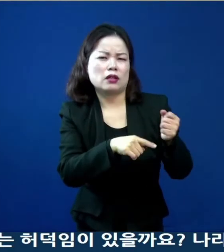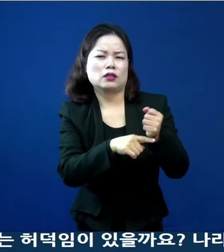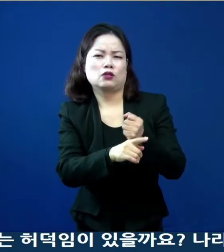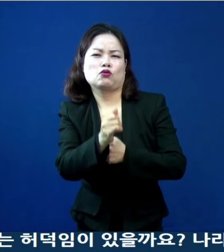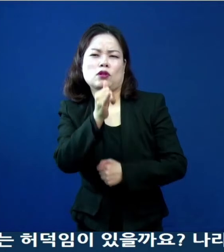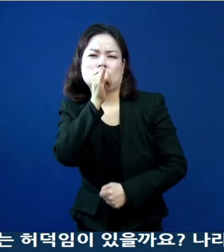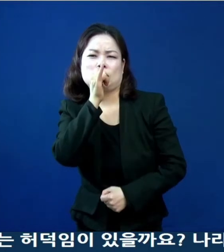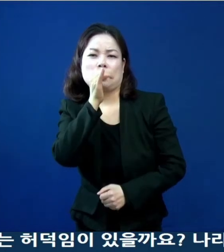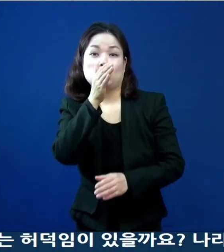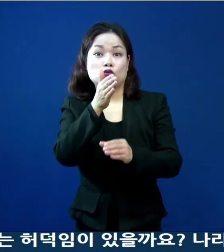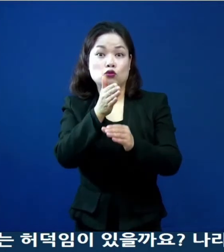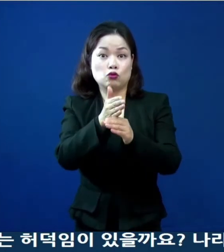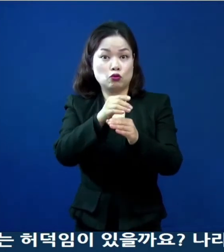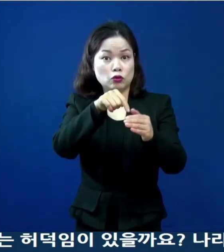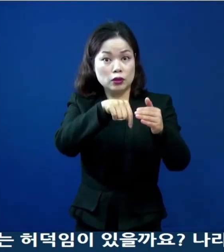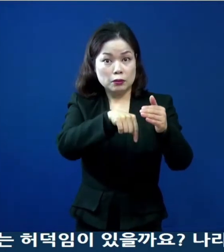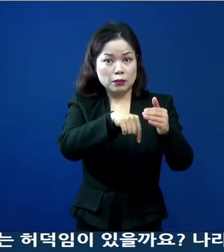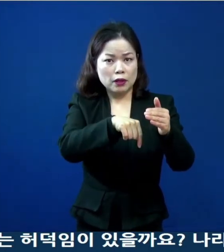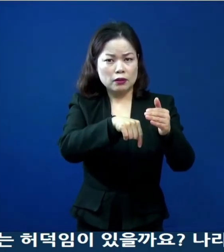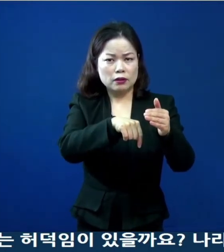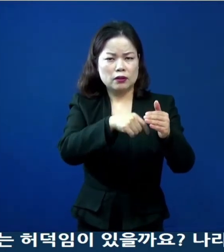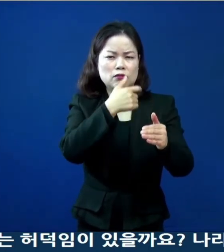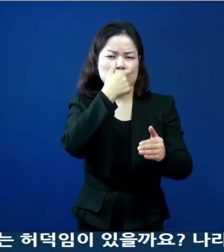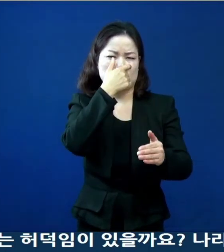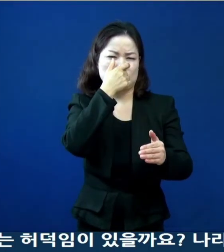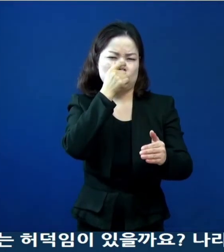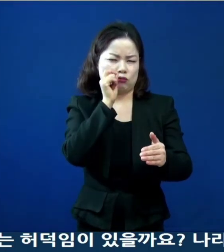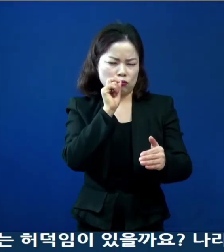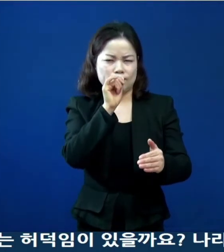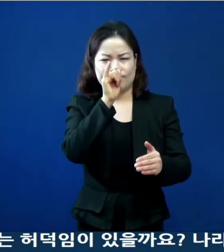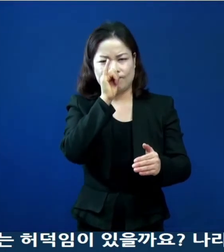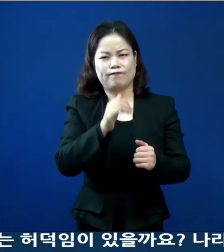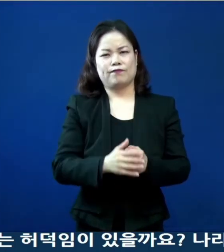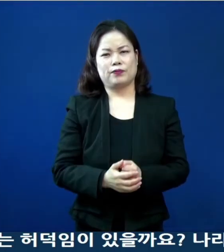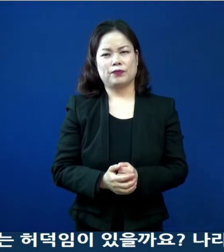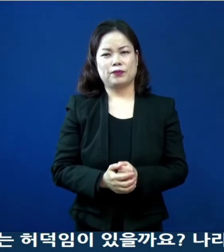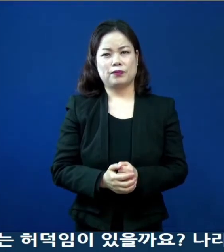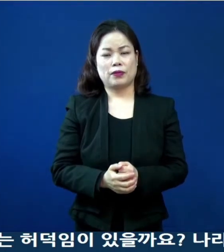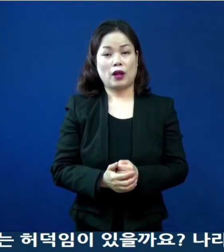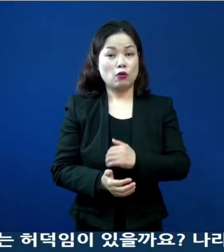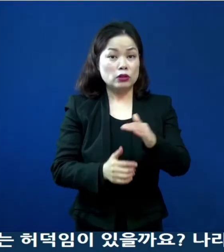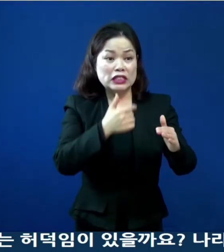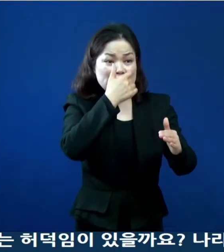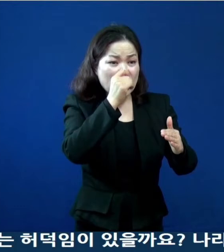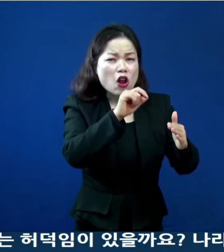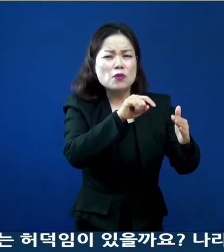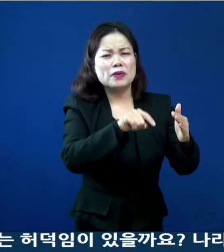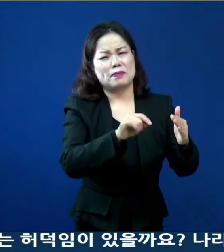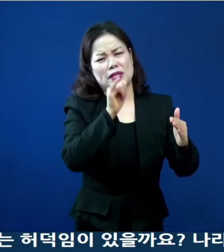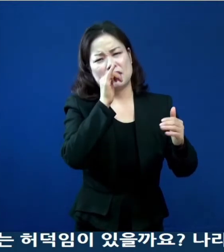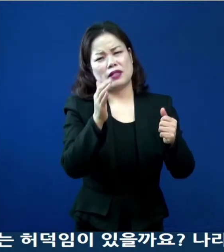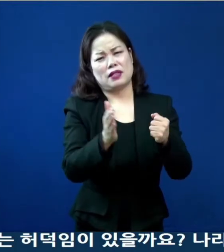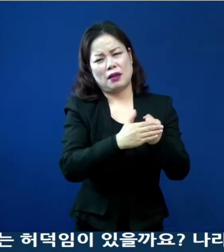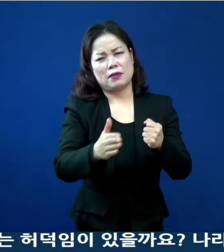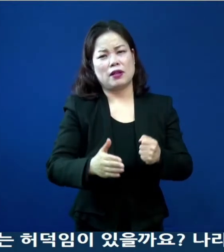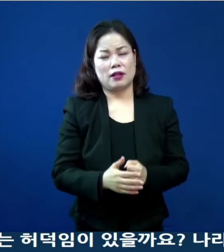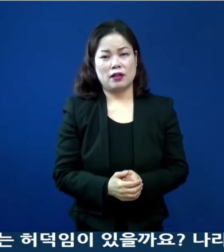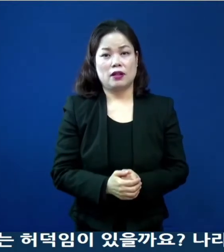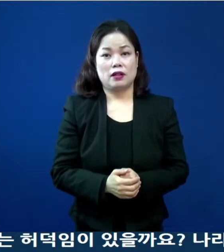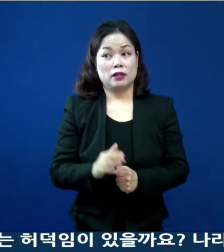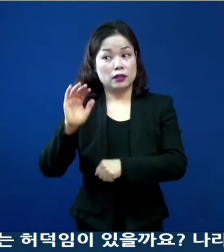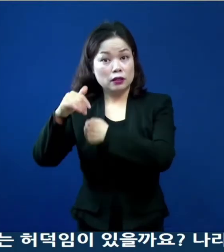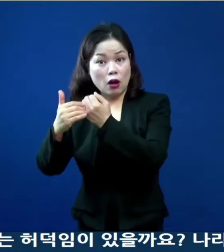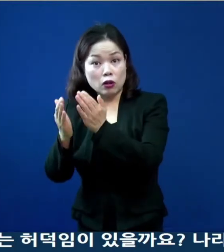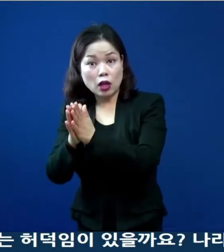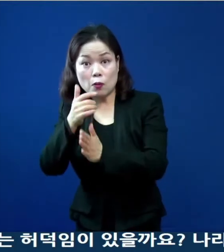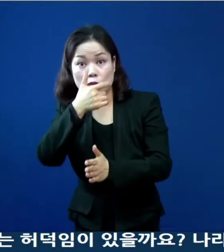그러나 그 중심에는 결핍이 있기 때문입니다. 우리 안에 결핍이 있기 때문이죠. 성경은